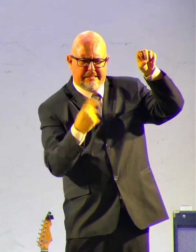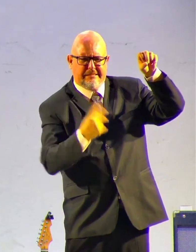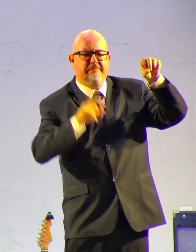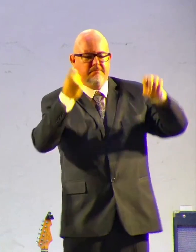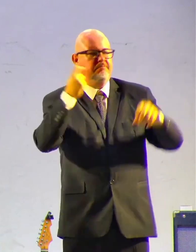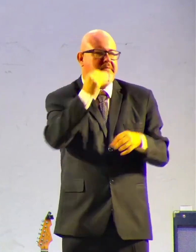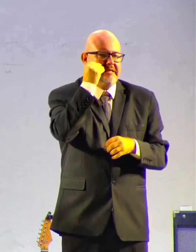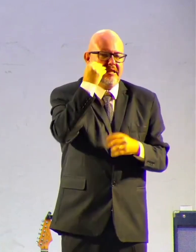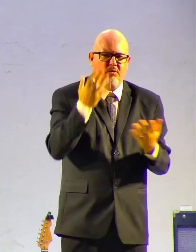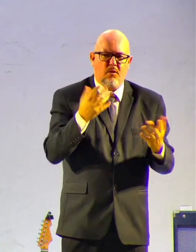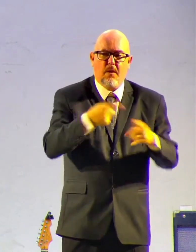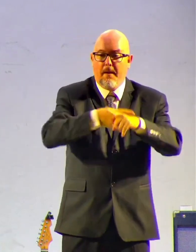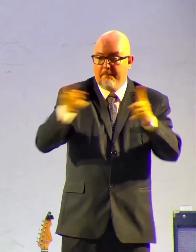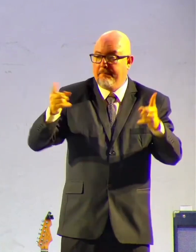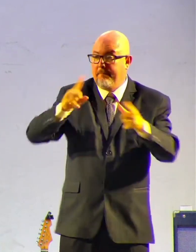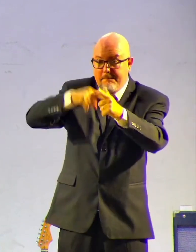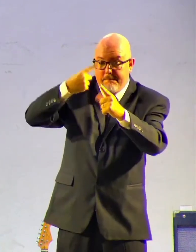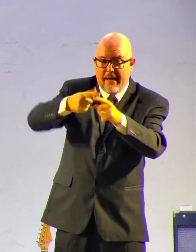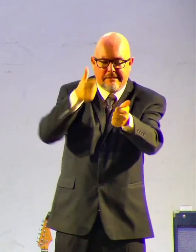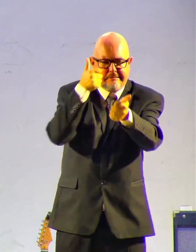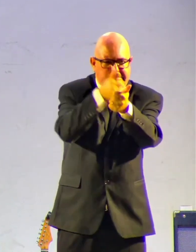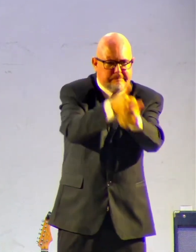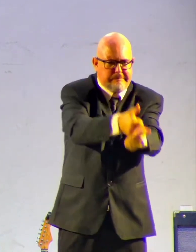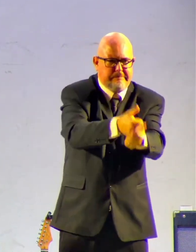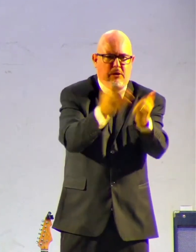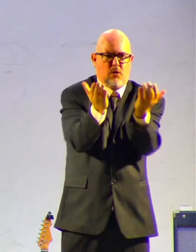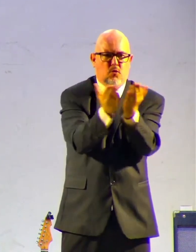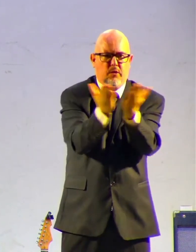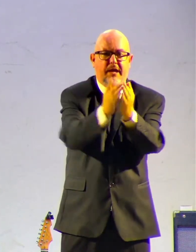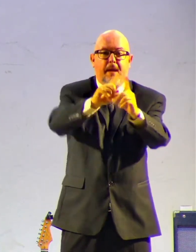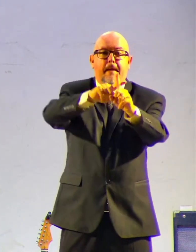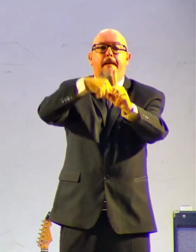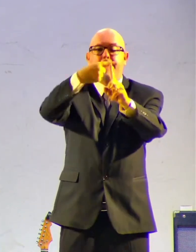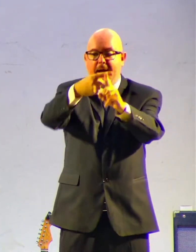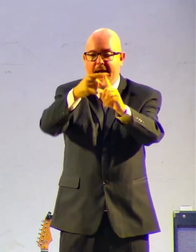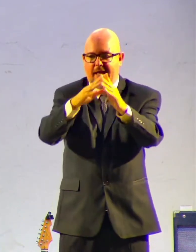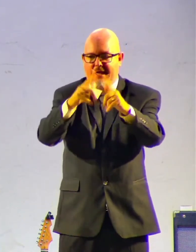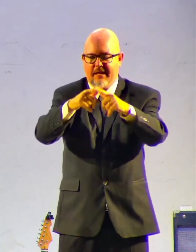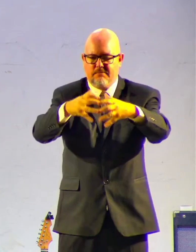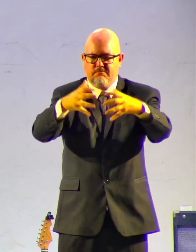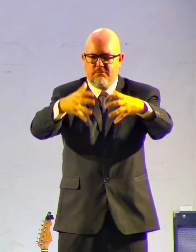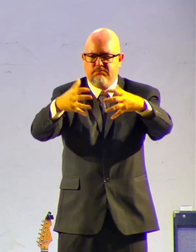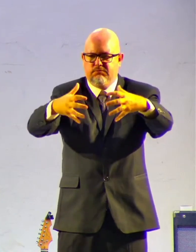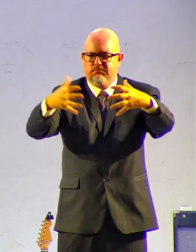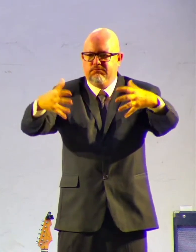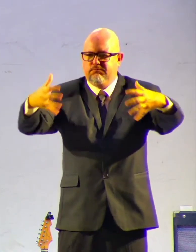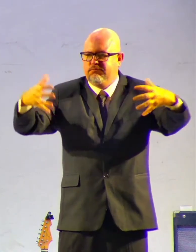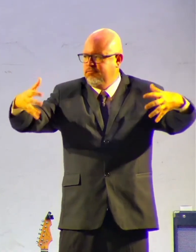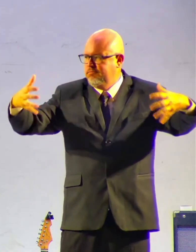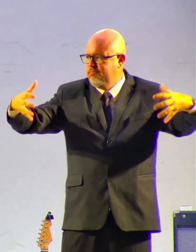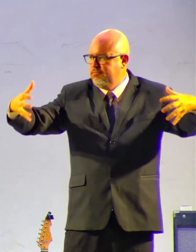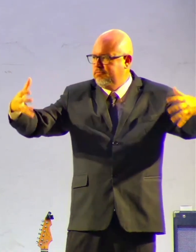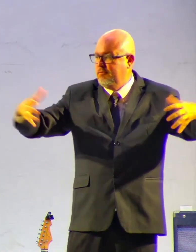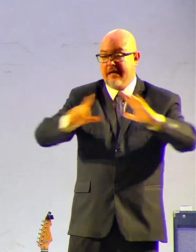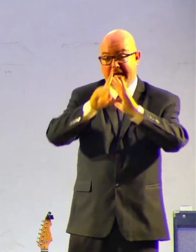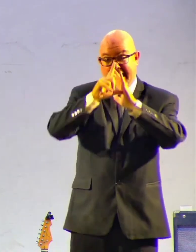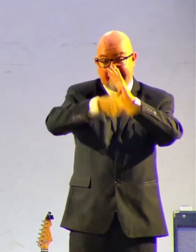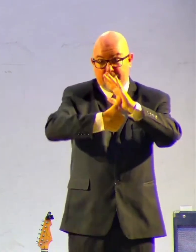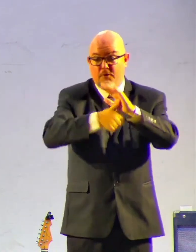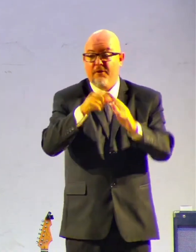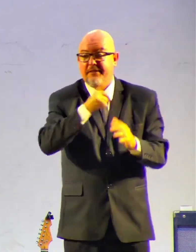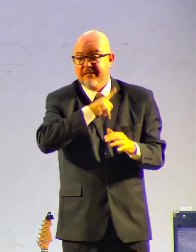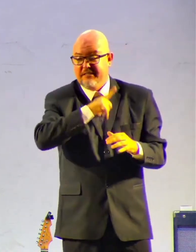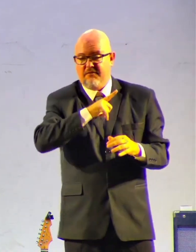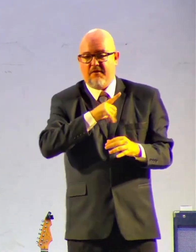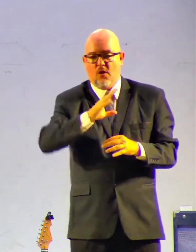intimidando-os. Mas quanto mais perseguir os cristãos, mais a igreja cresceu. Mais tarde, vieram